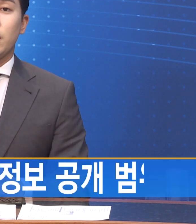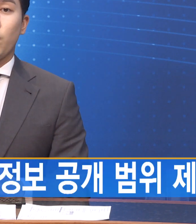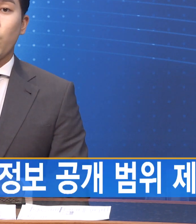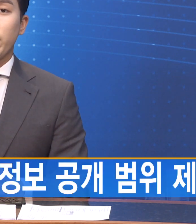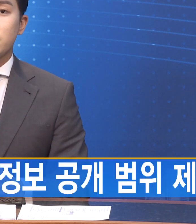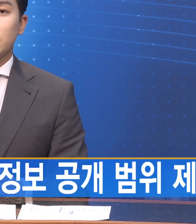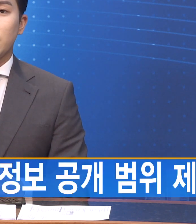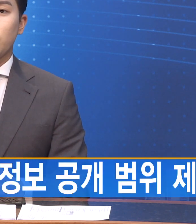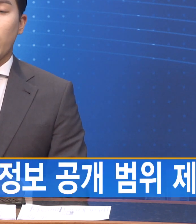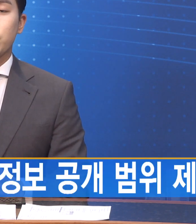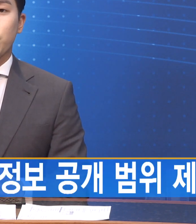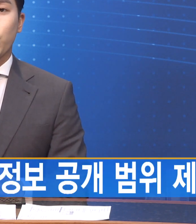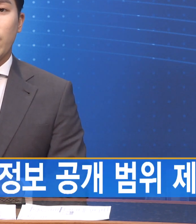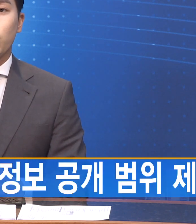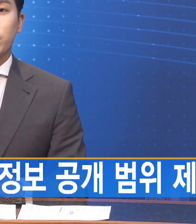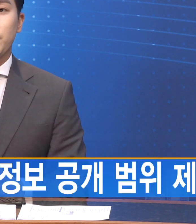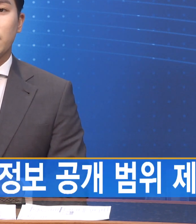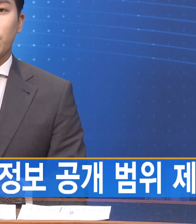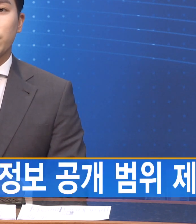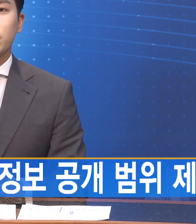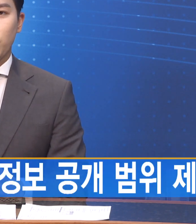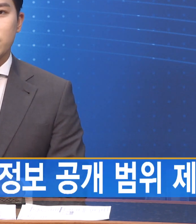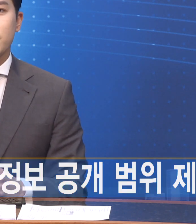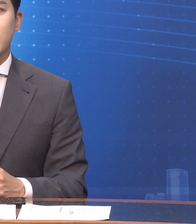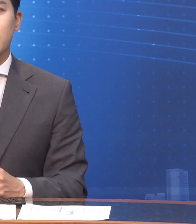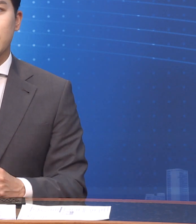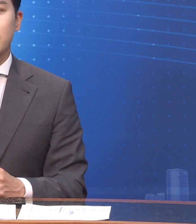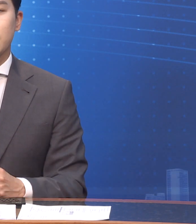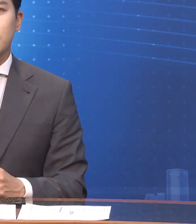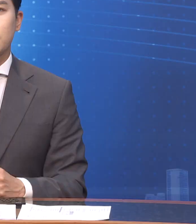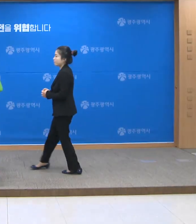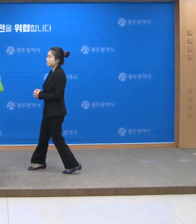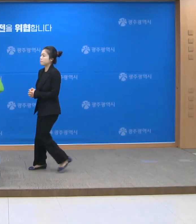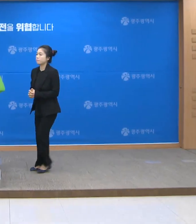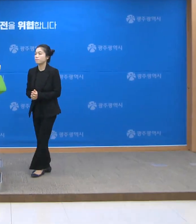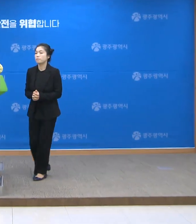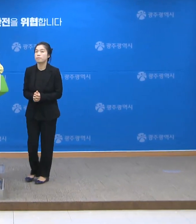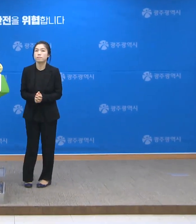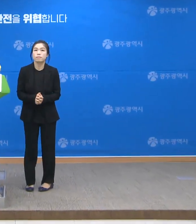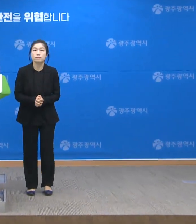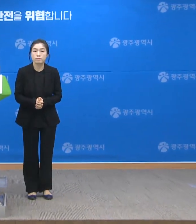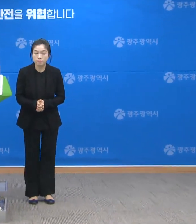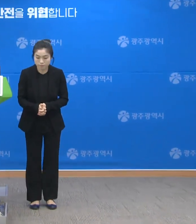이어서 6일 오후에 진행된 광주시 코로나19 브리핑 내용 들어보겠습니다.